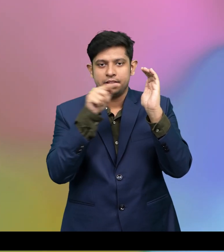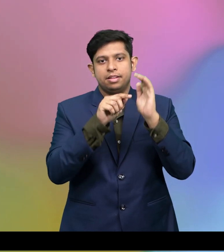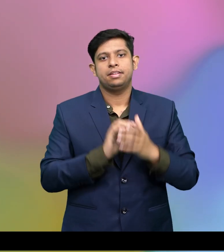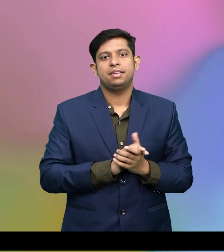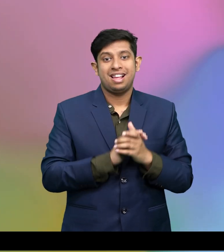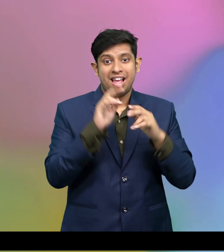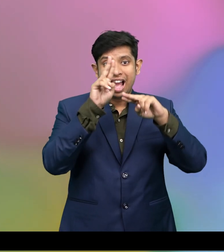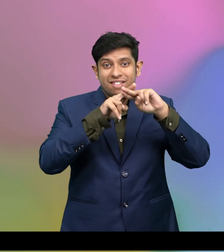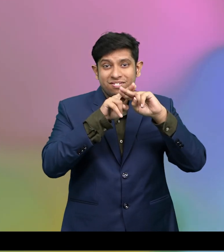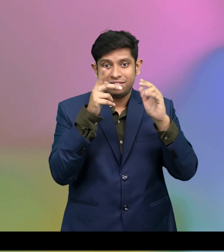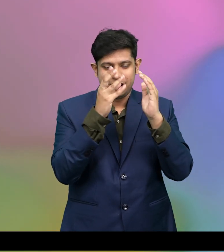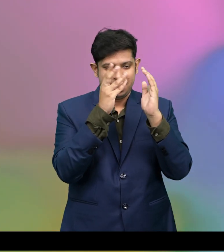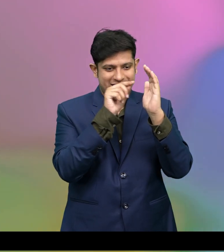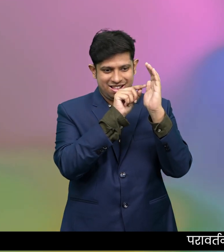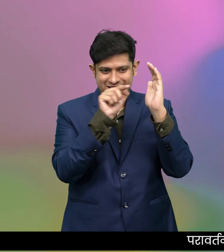फोकस अंतर,